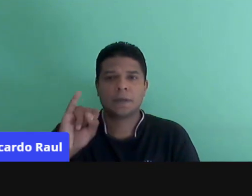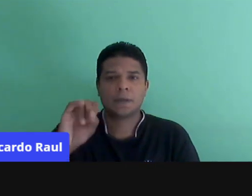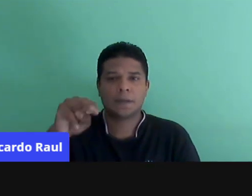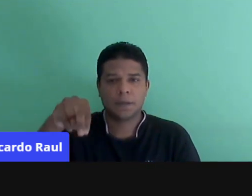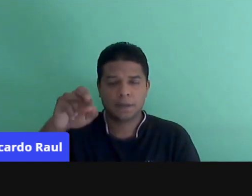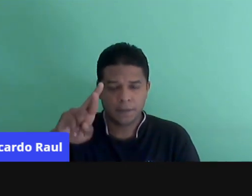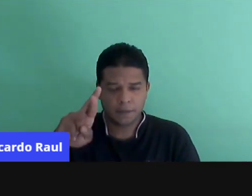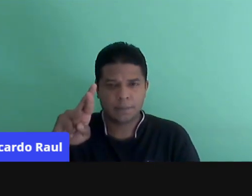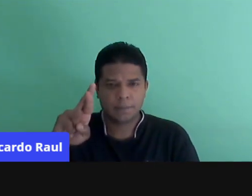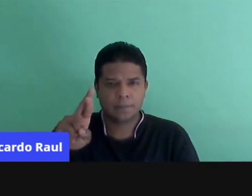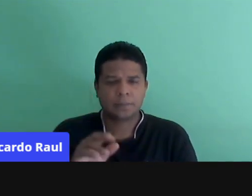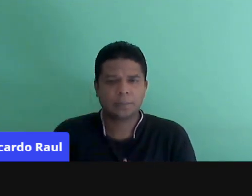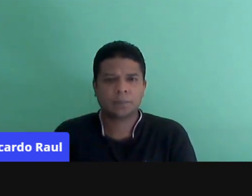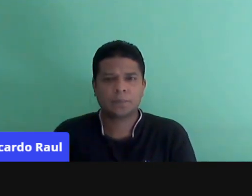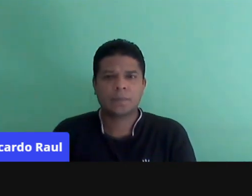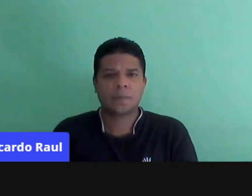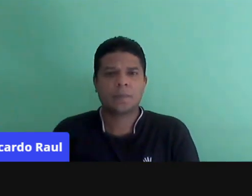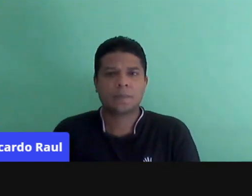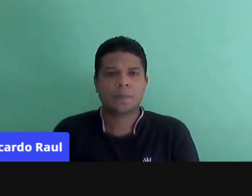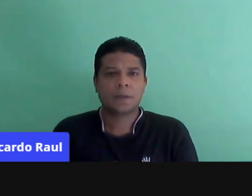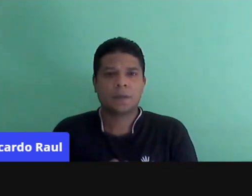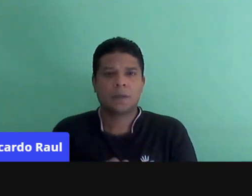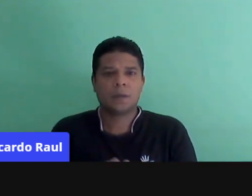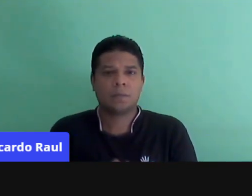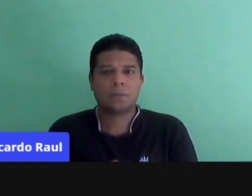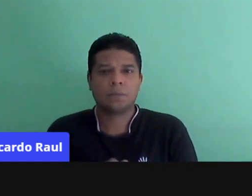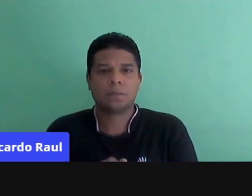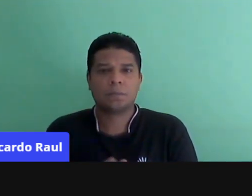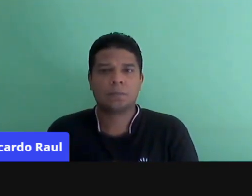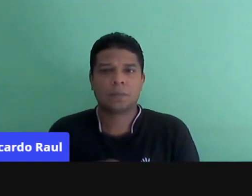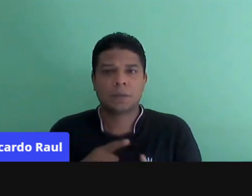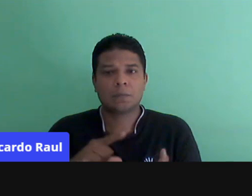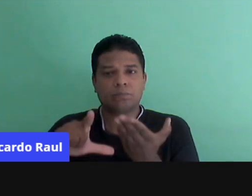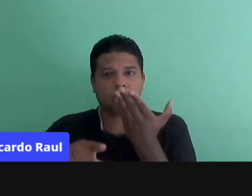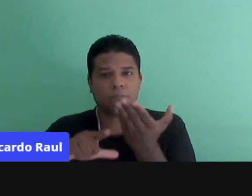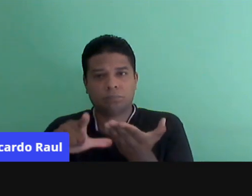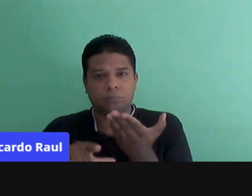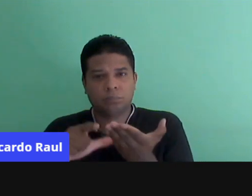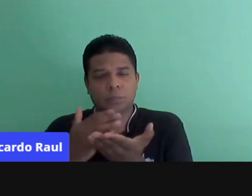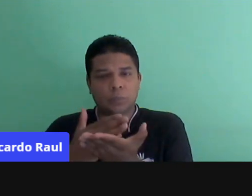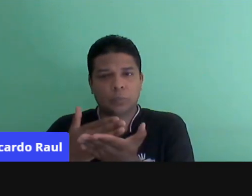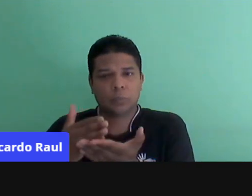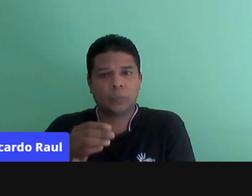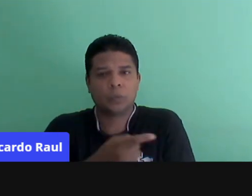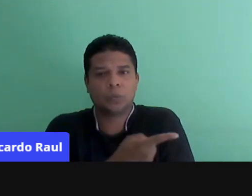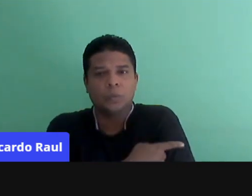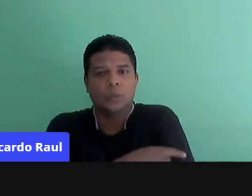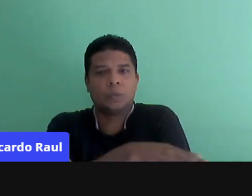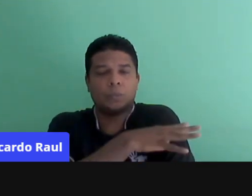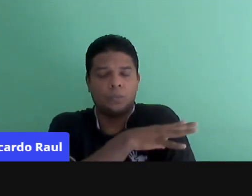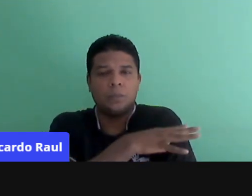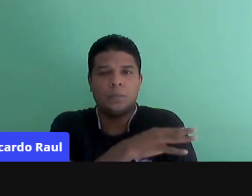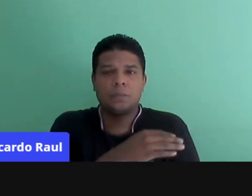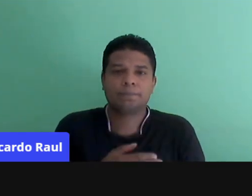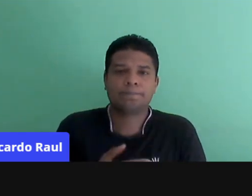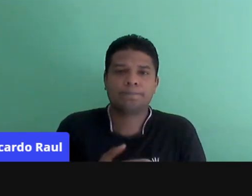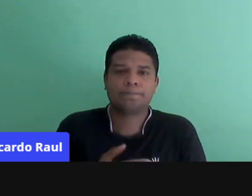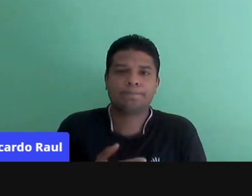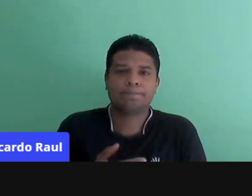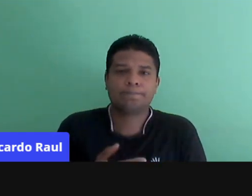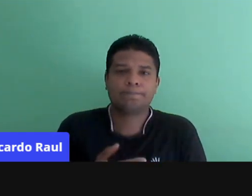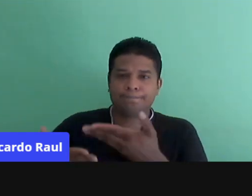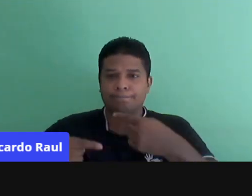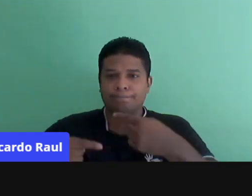Mendes Nakarato, que ela tem um trabalho voltado para os anos iniciais, né? E atualmente as discussões, mesmo nesse